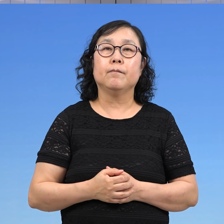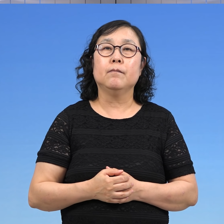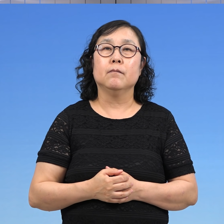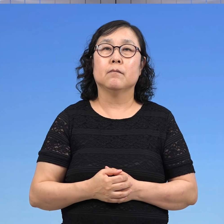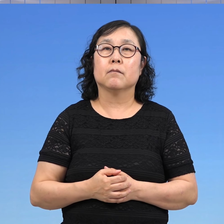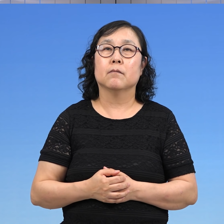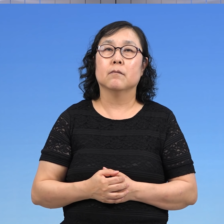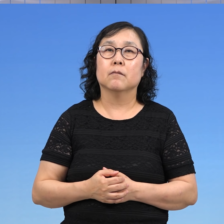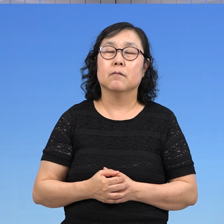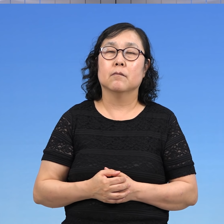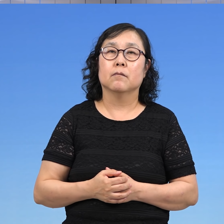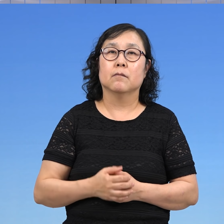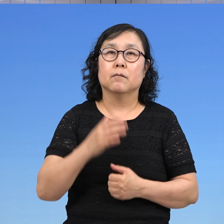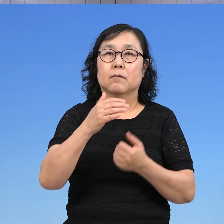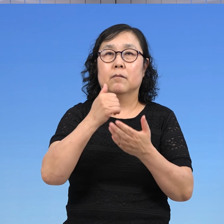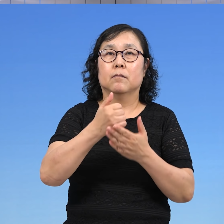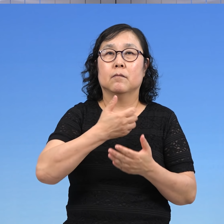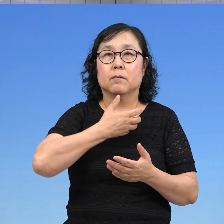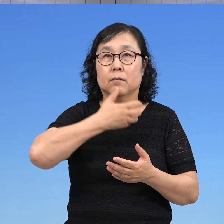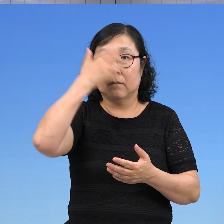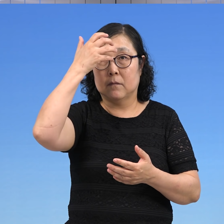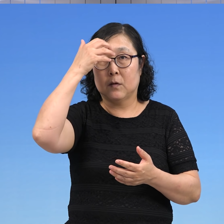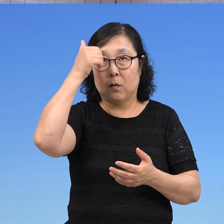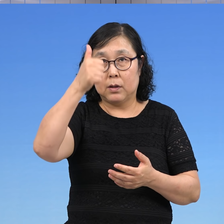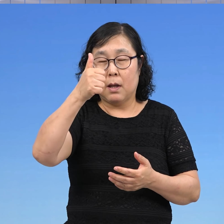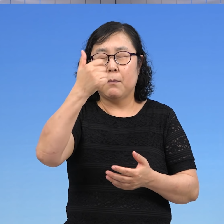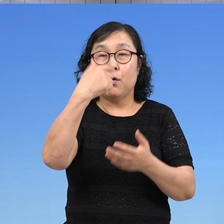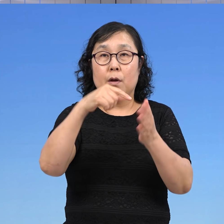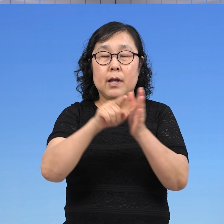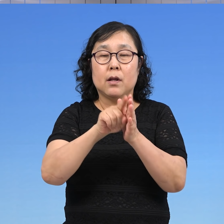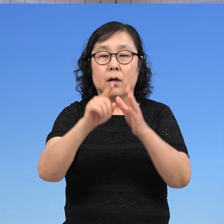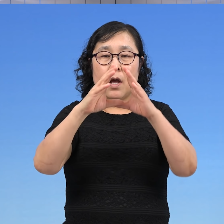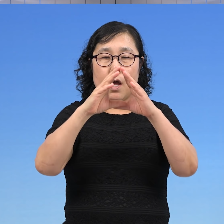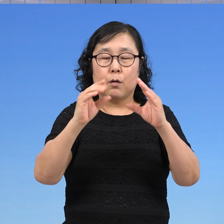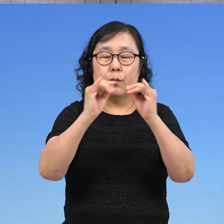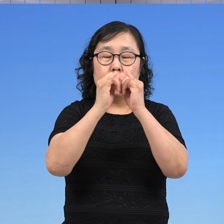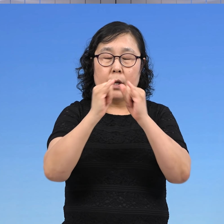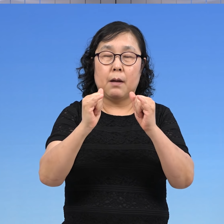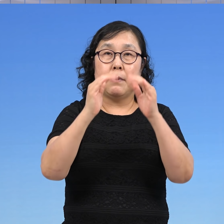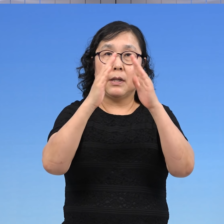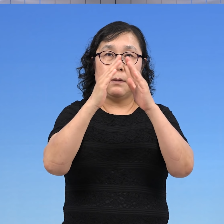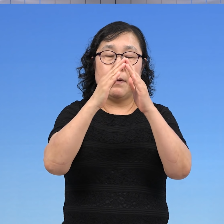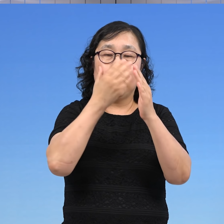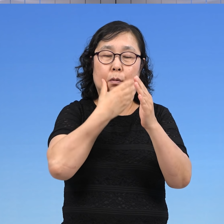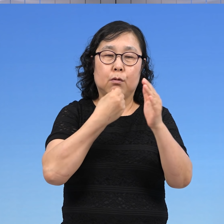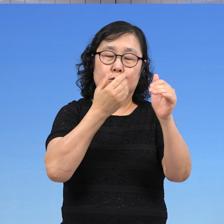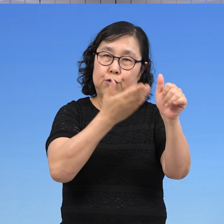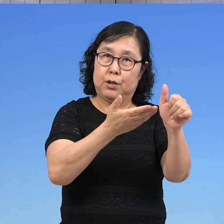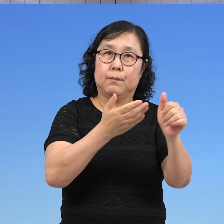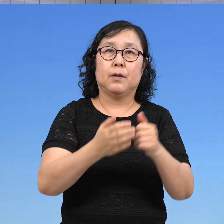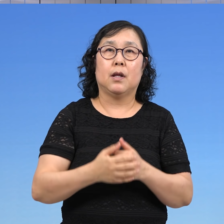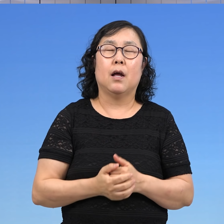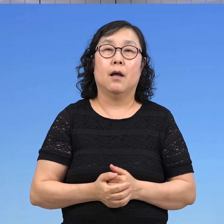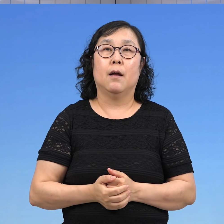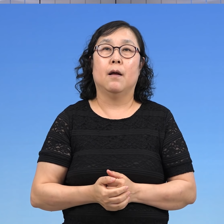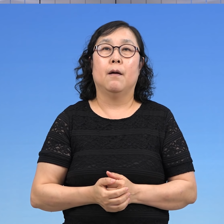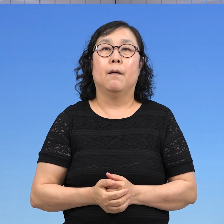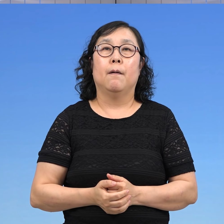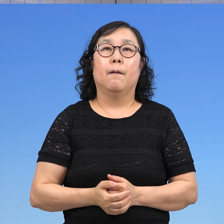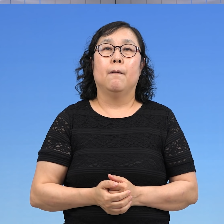하나님이 요셉을 위하여 그 애굽 사람의 칩의 배 법을 내리므로